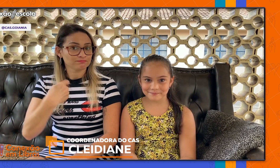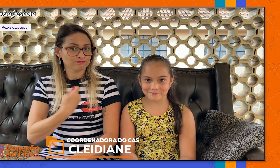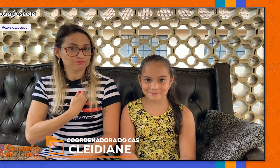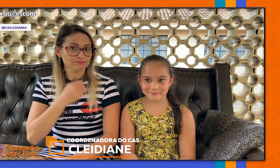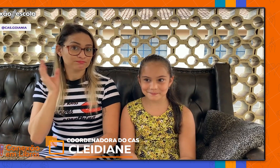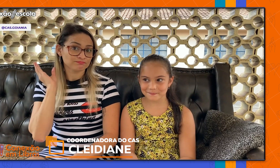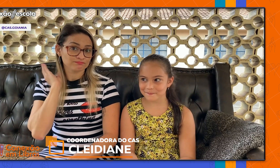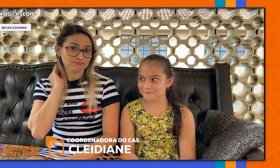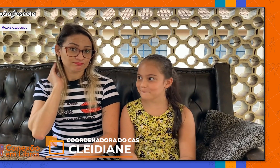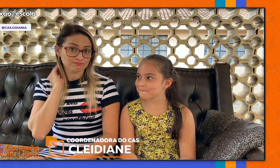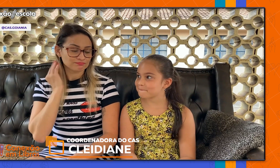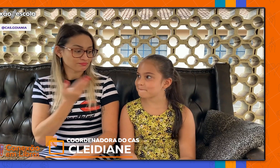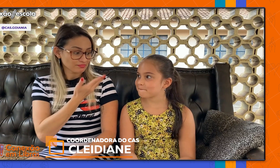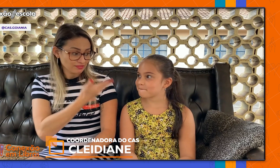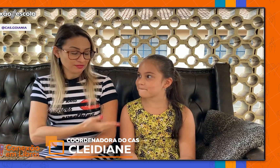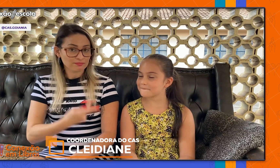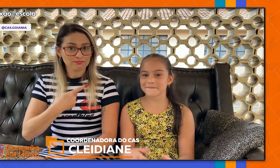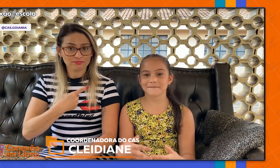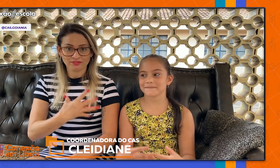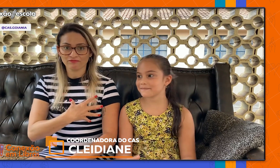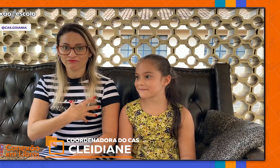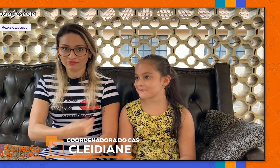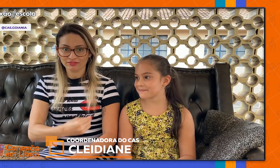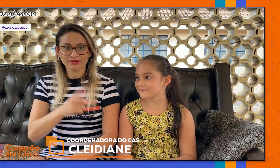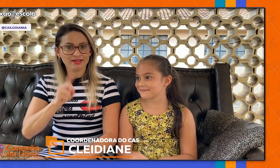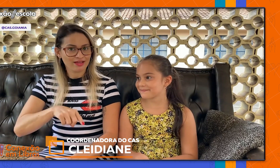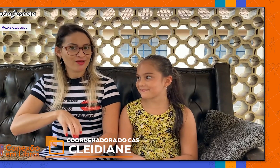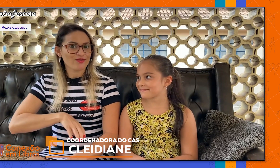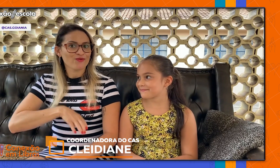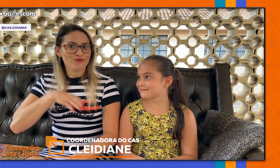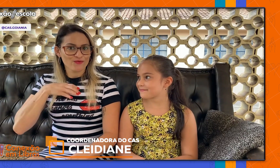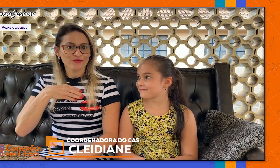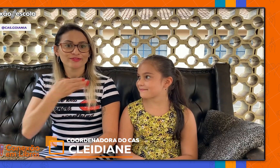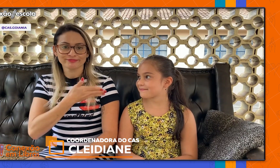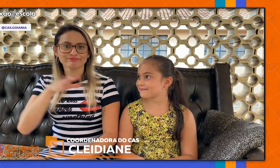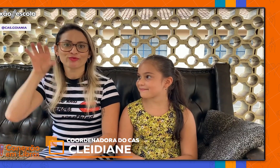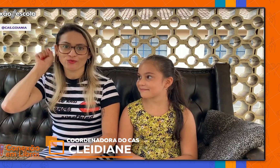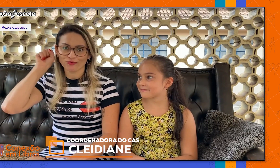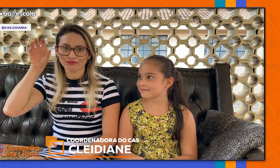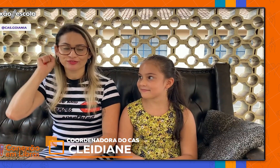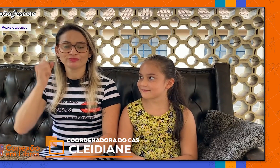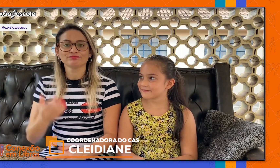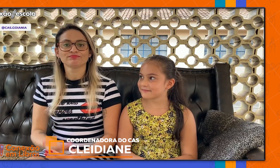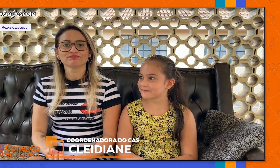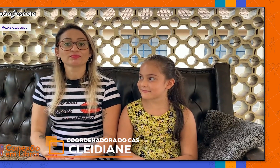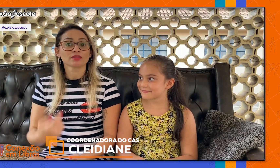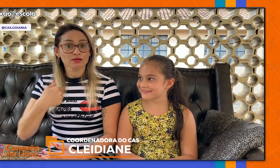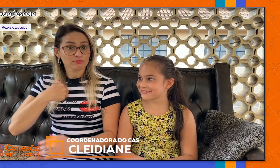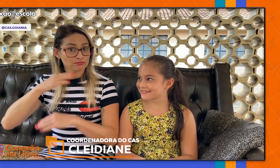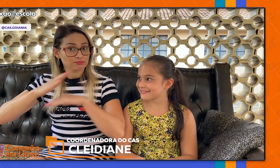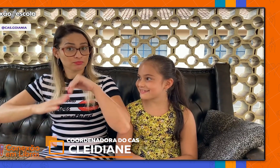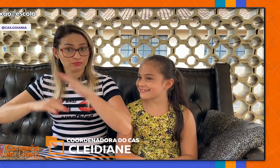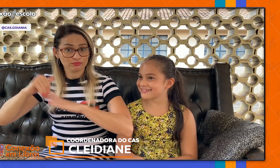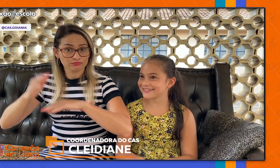Me identifico assim. Aqui do meu lado, a minha filha, que ela é CODA, ouvinte.